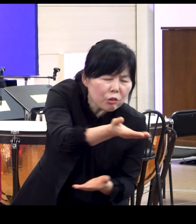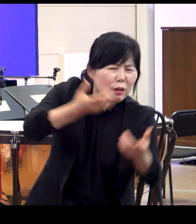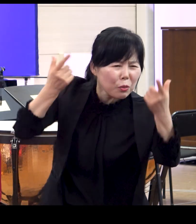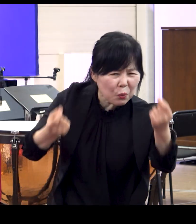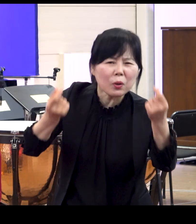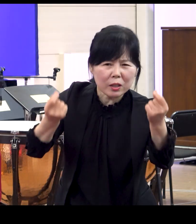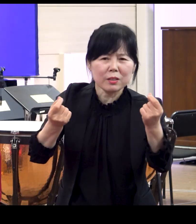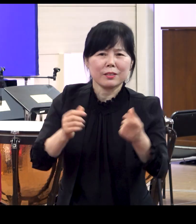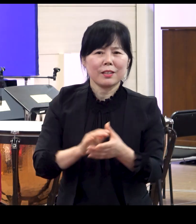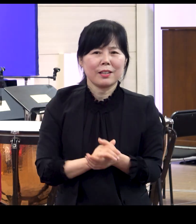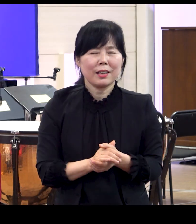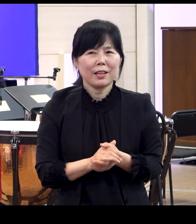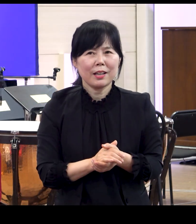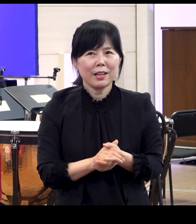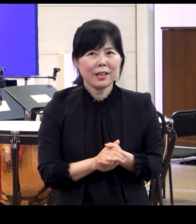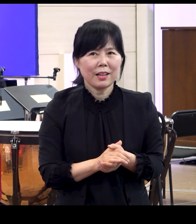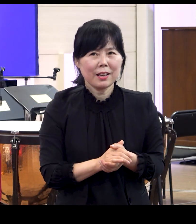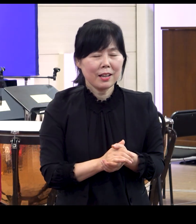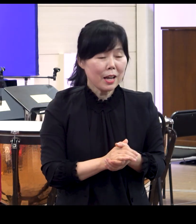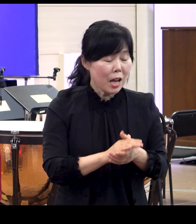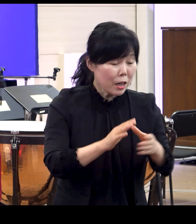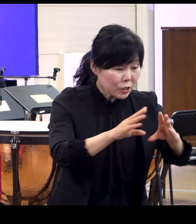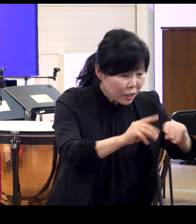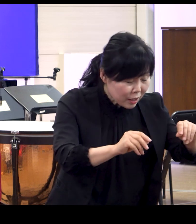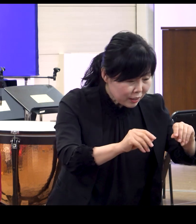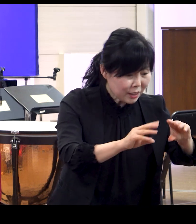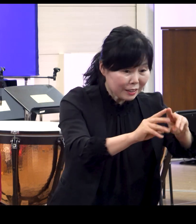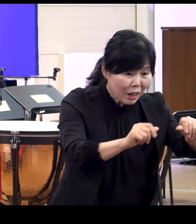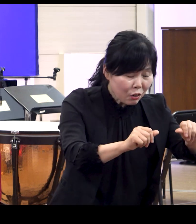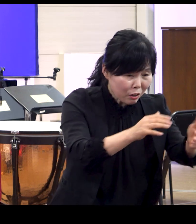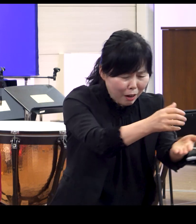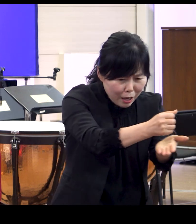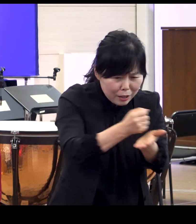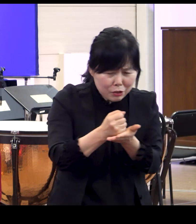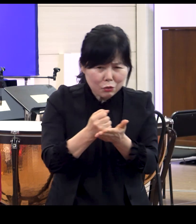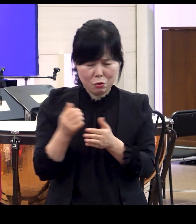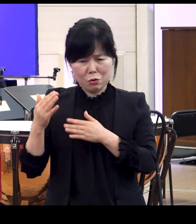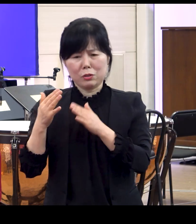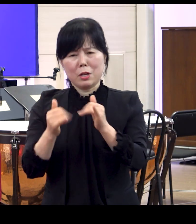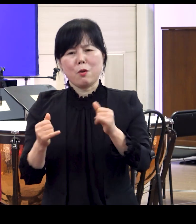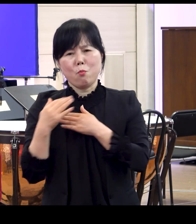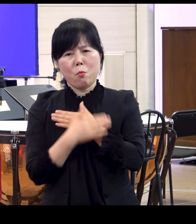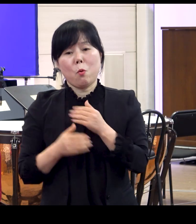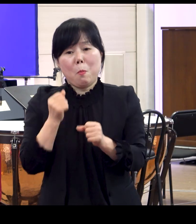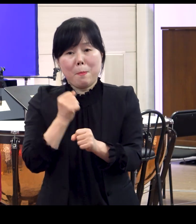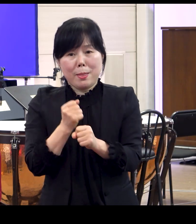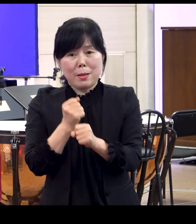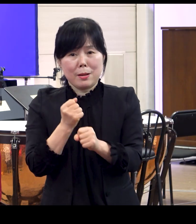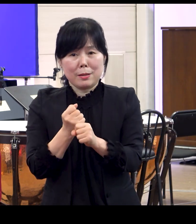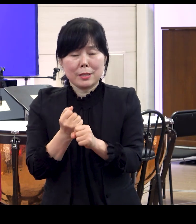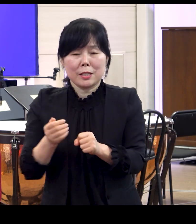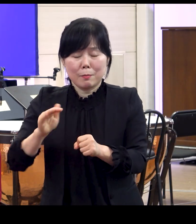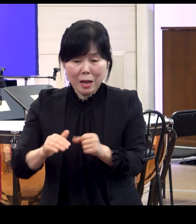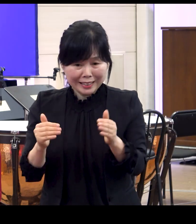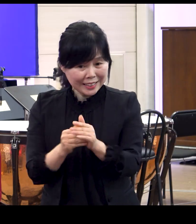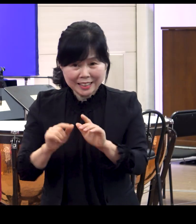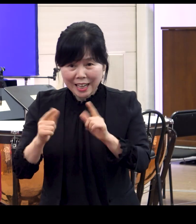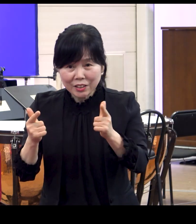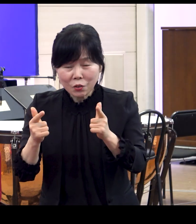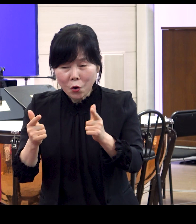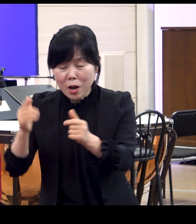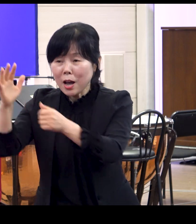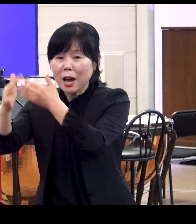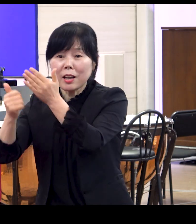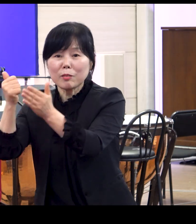우리를 지으시면서 세상의 원소들을 가지고 이 육체를 만드셨지만 그게 끝이 아니죠. 거기에 당신의